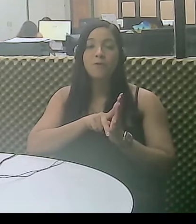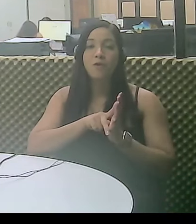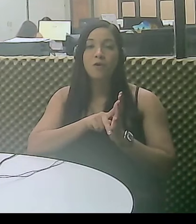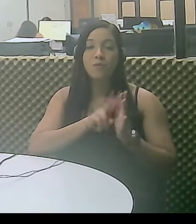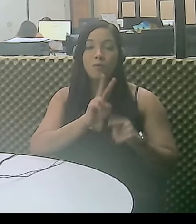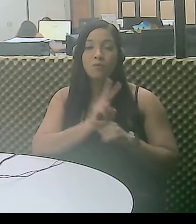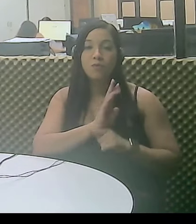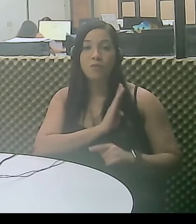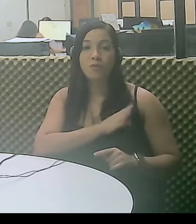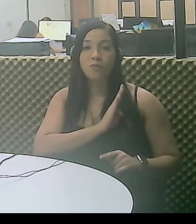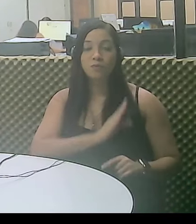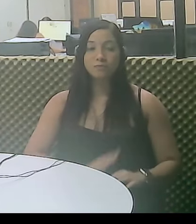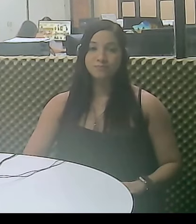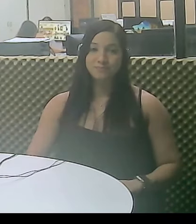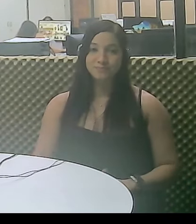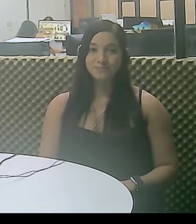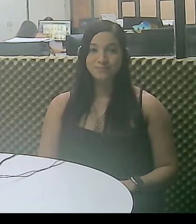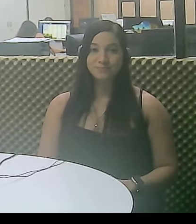do coração.